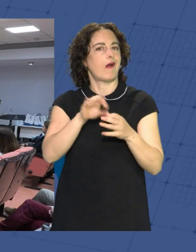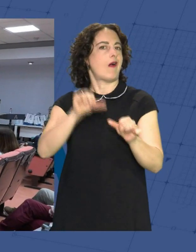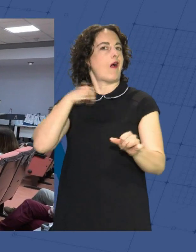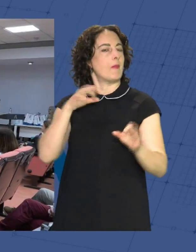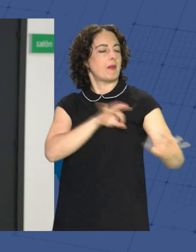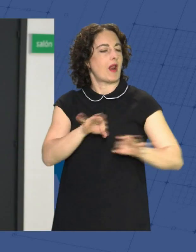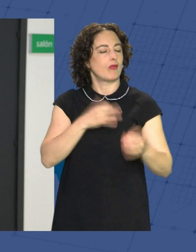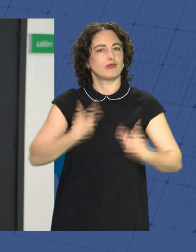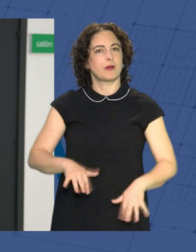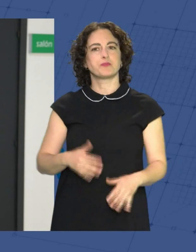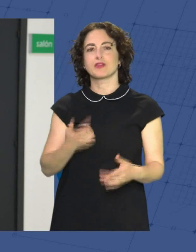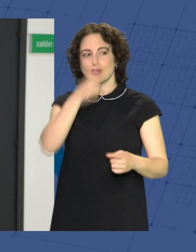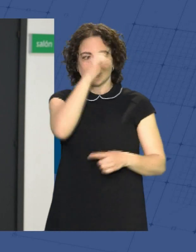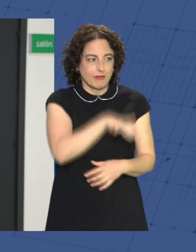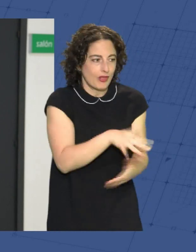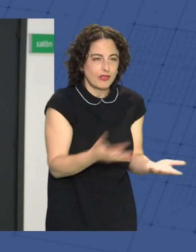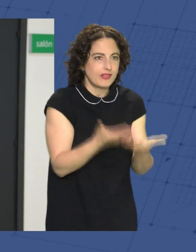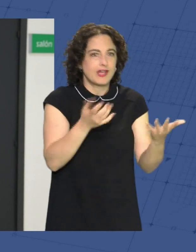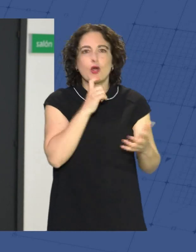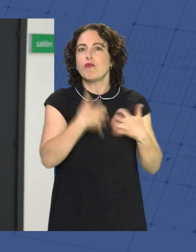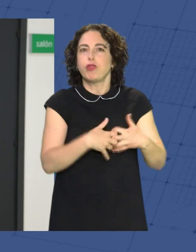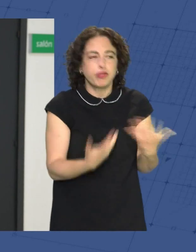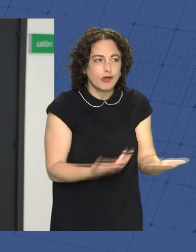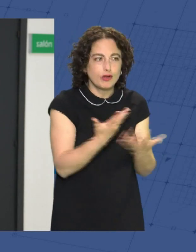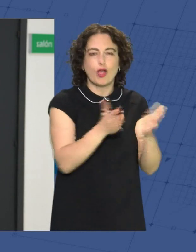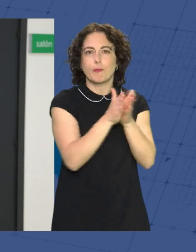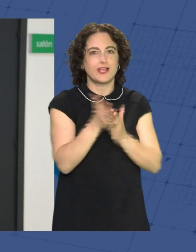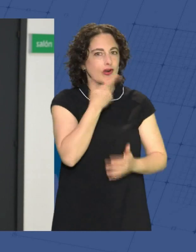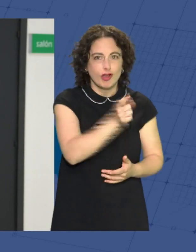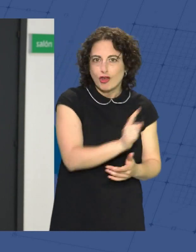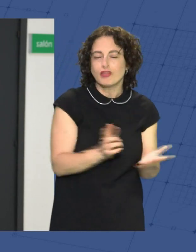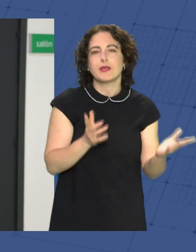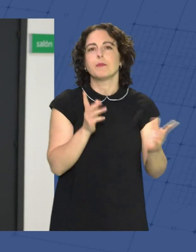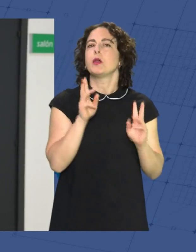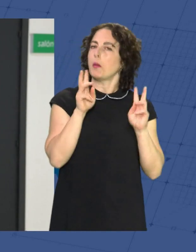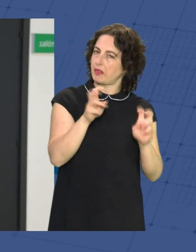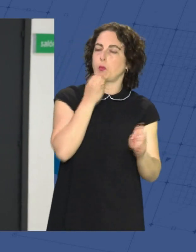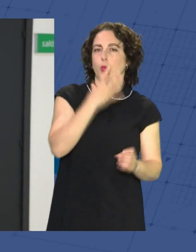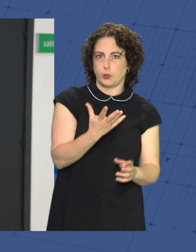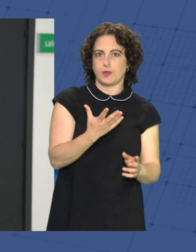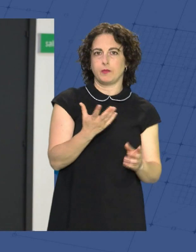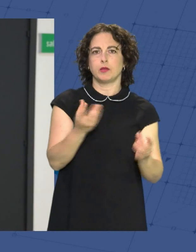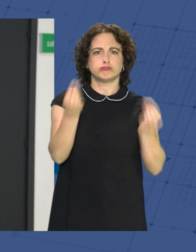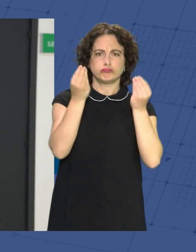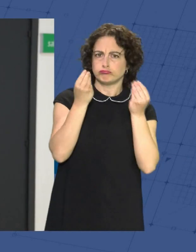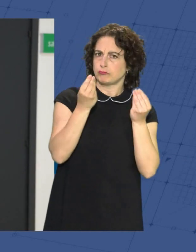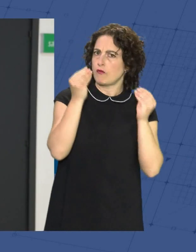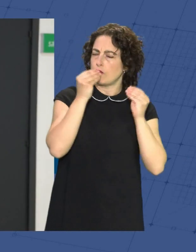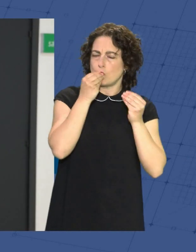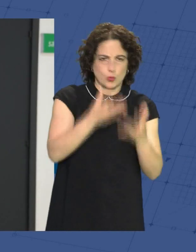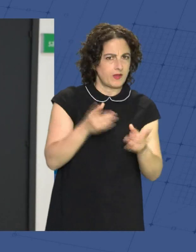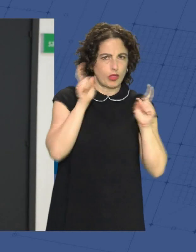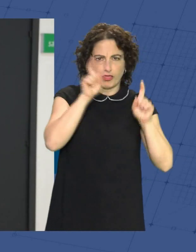De no saber dónde está, de no saber cómo funciona, no conocer a los compañeros, pero en principio todo muy bien, la docencia funciona estupendamente,